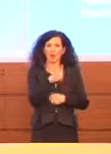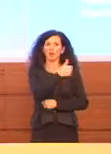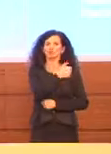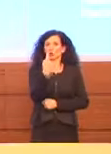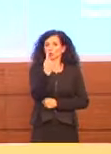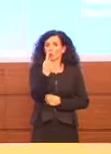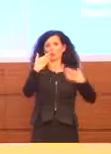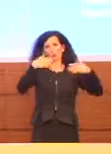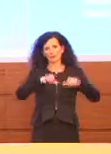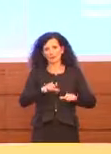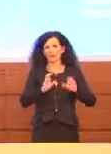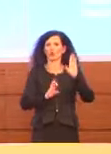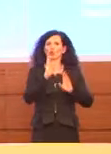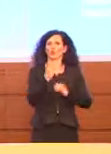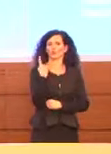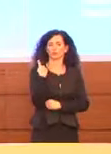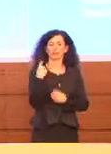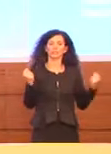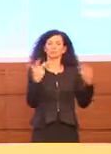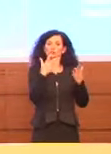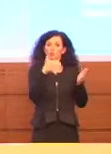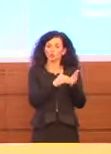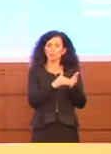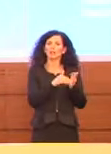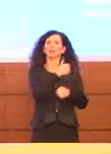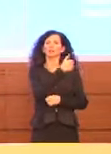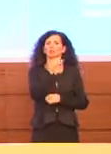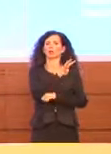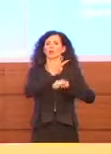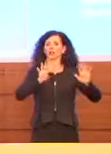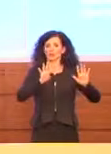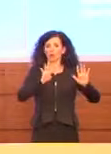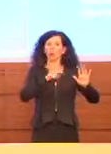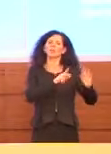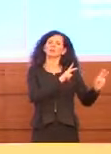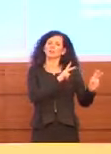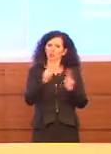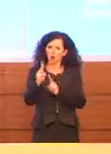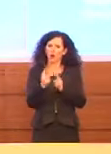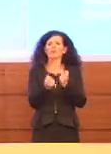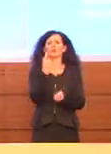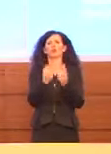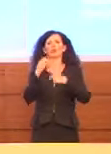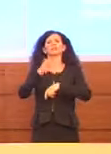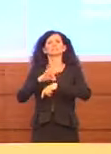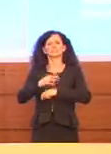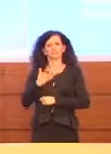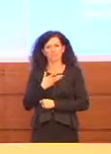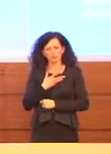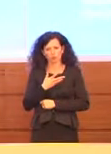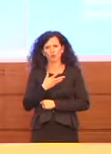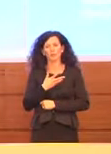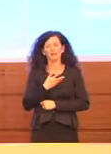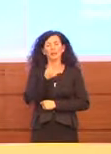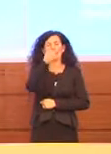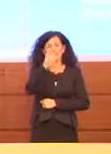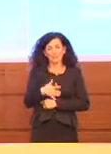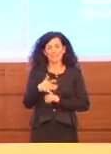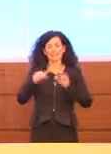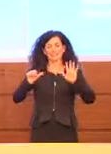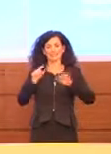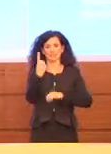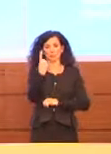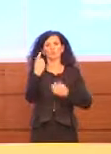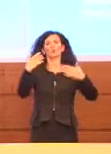meno rispetto a ieri e 18.000 149 sono ricoverati con sintomi 1061